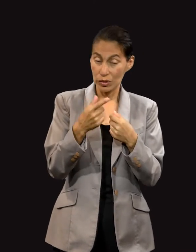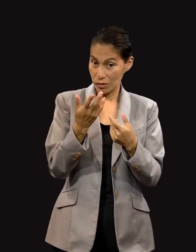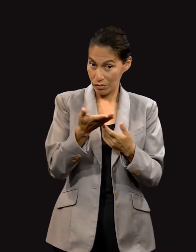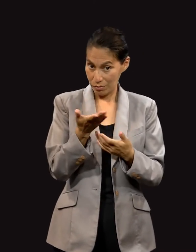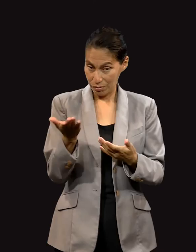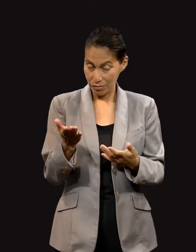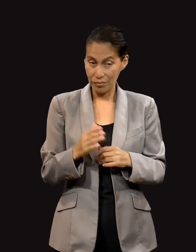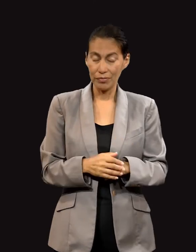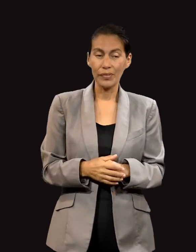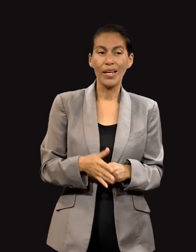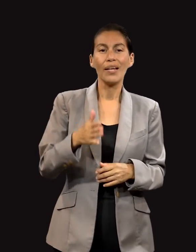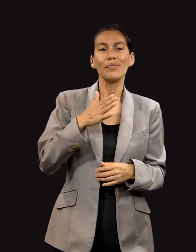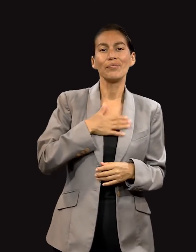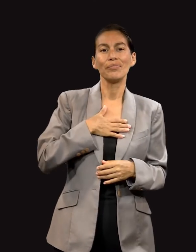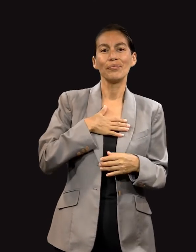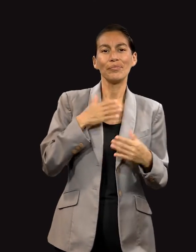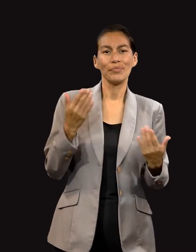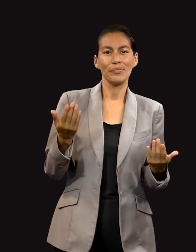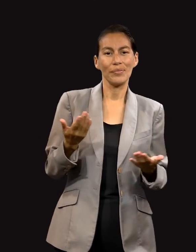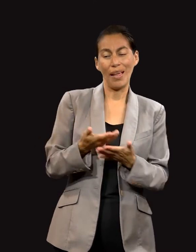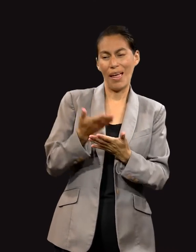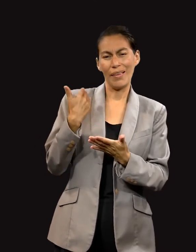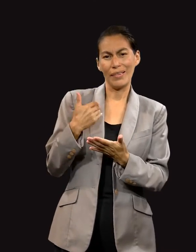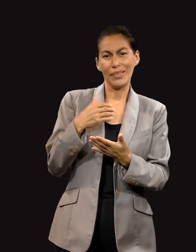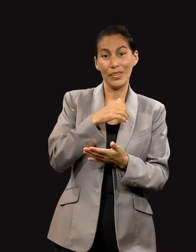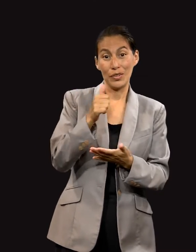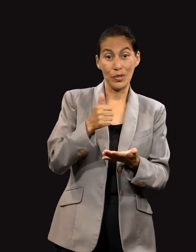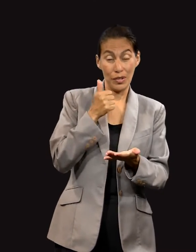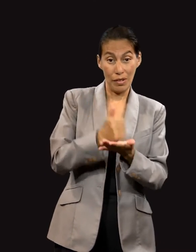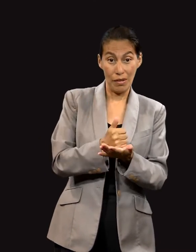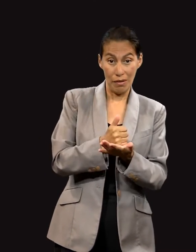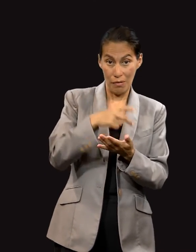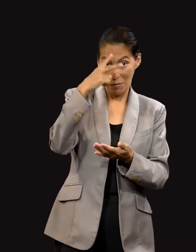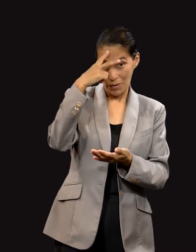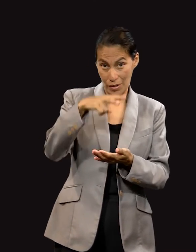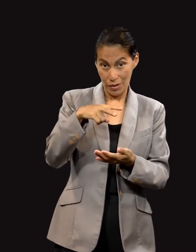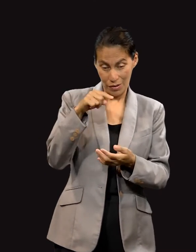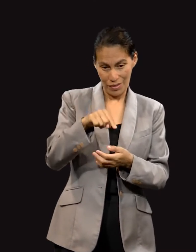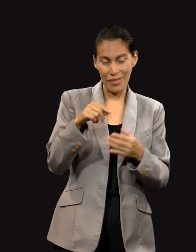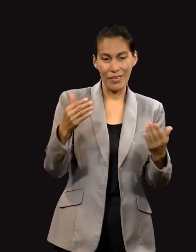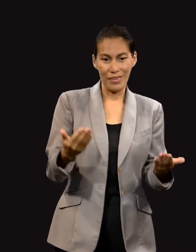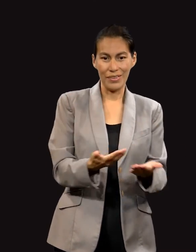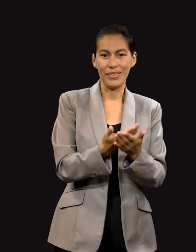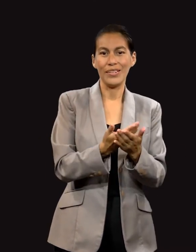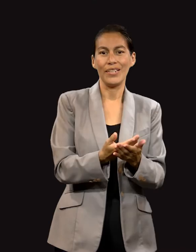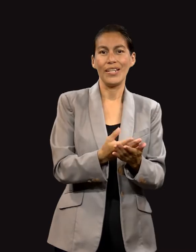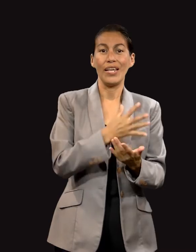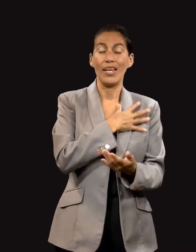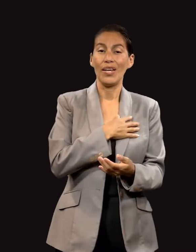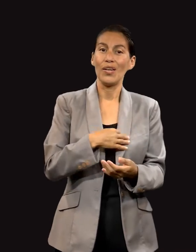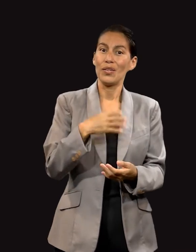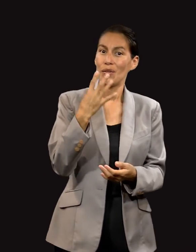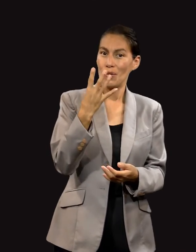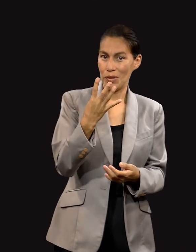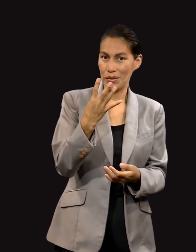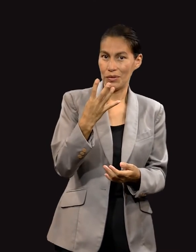yo nací en la Ciudad de México, tuve cuatro hijos y